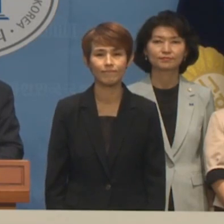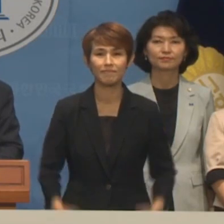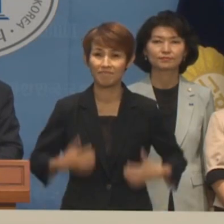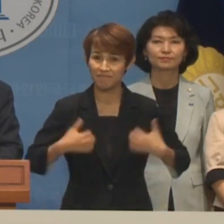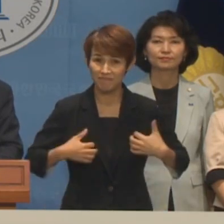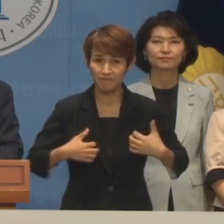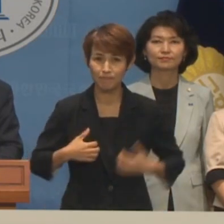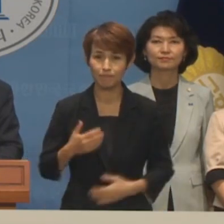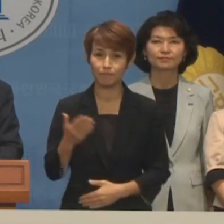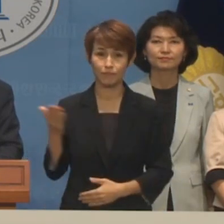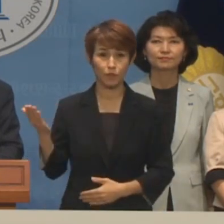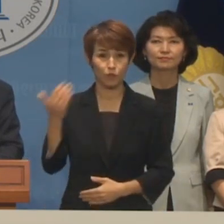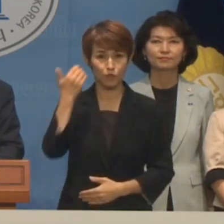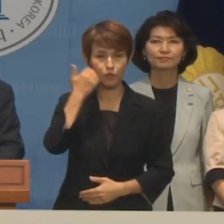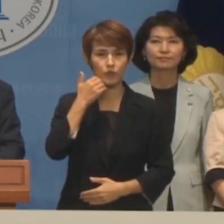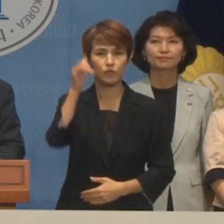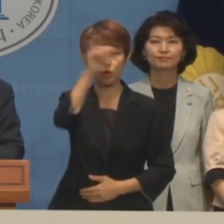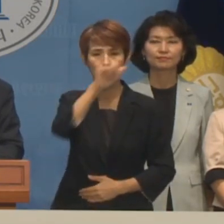반갑습니다. 저는